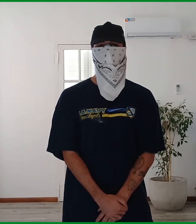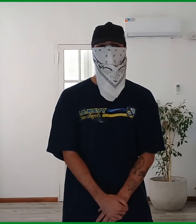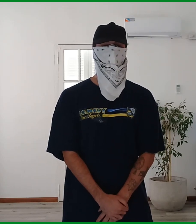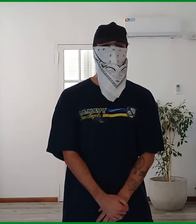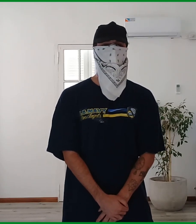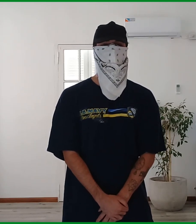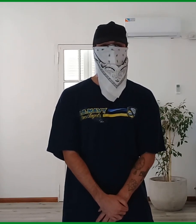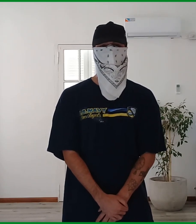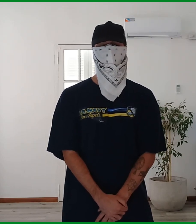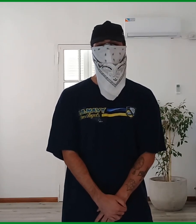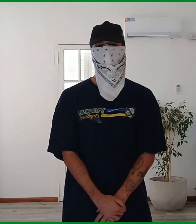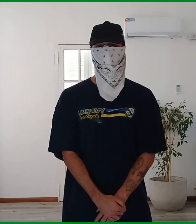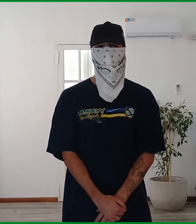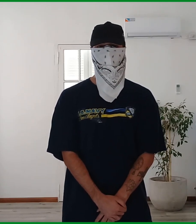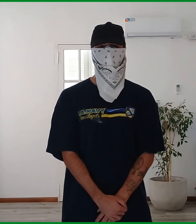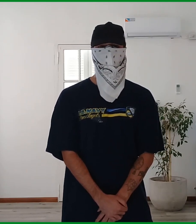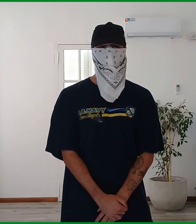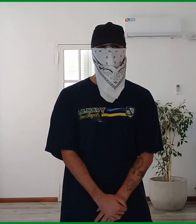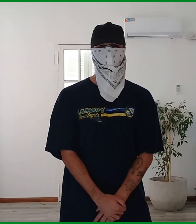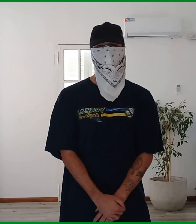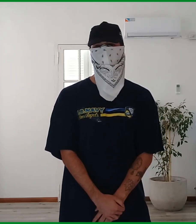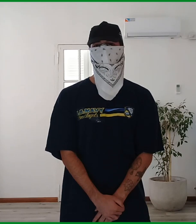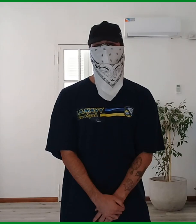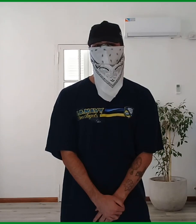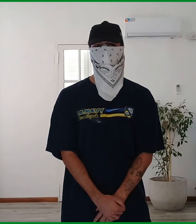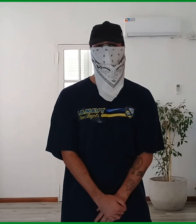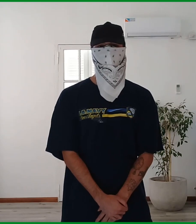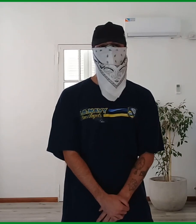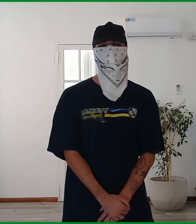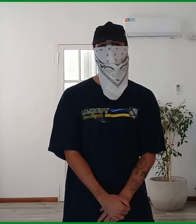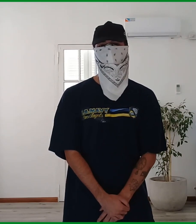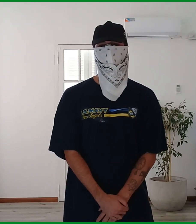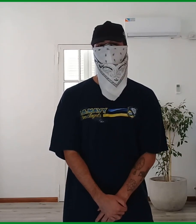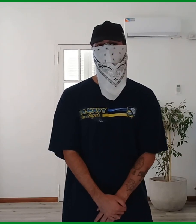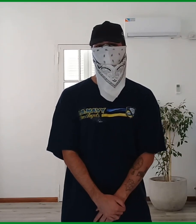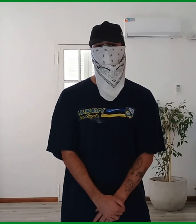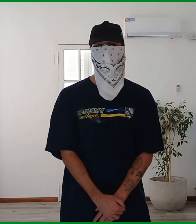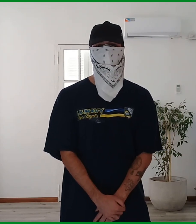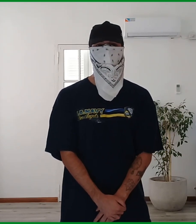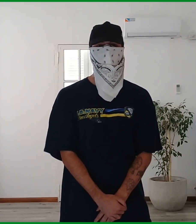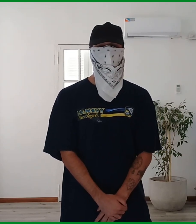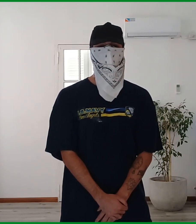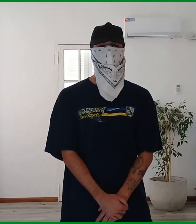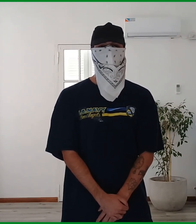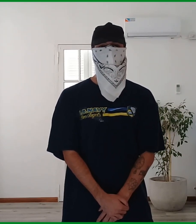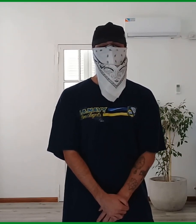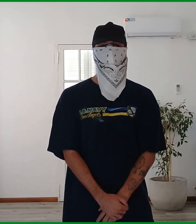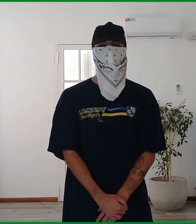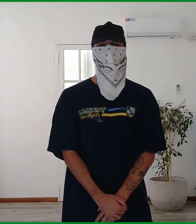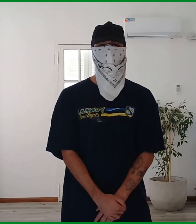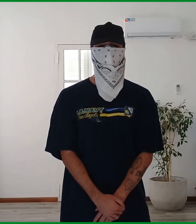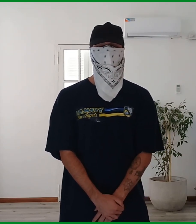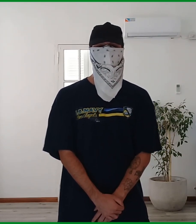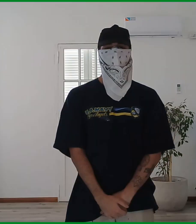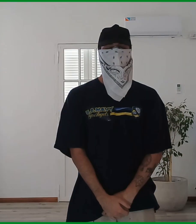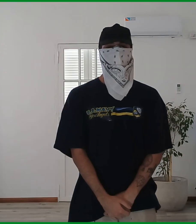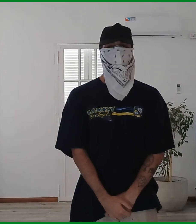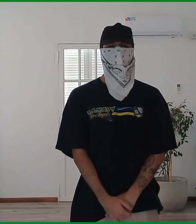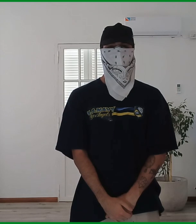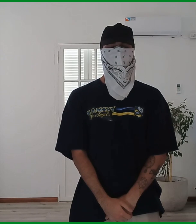y yo, siendo un simple ciudadano, ¿por qué no puedo poner mi nombre también ahí y que lo vean los demás? Lo que más